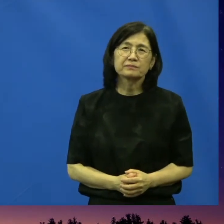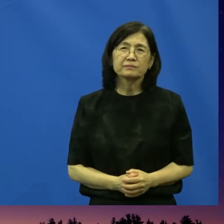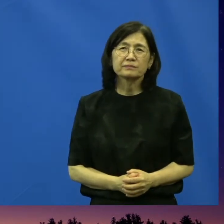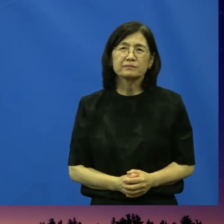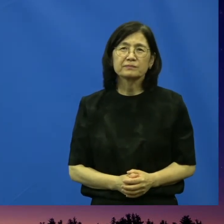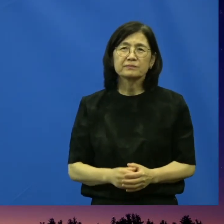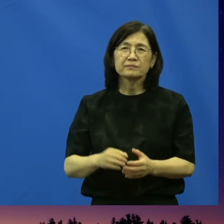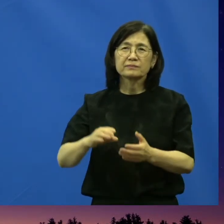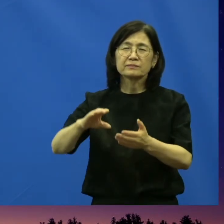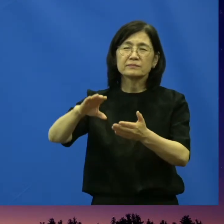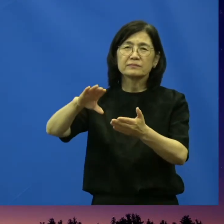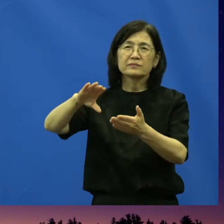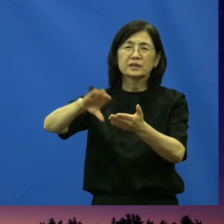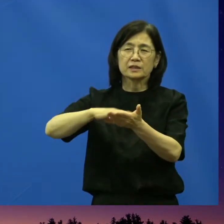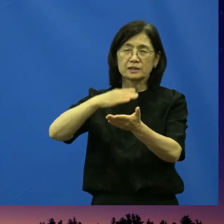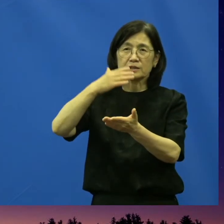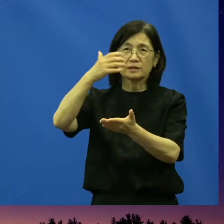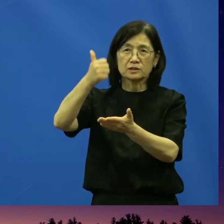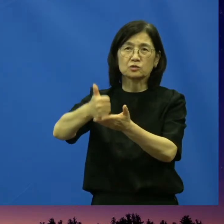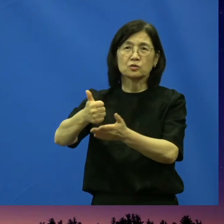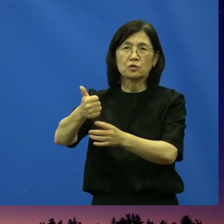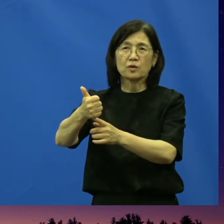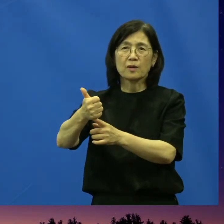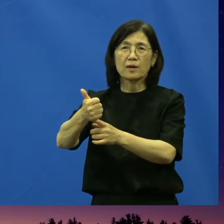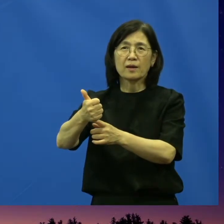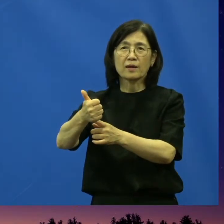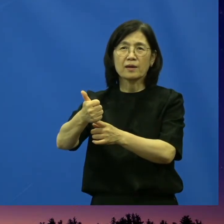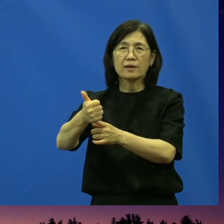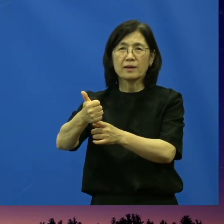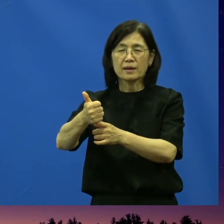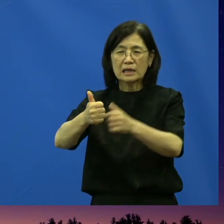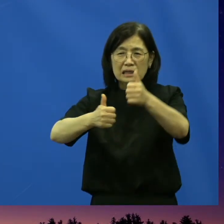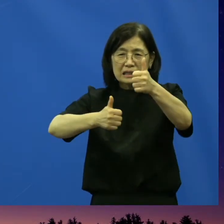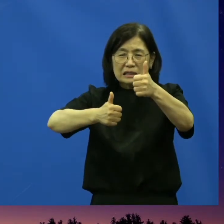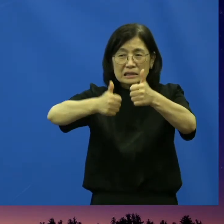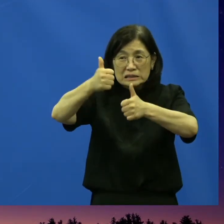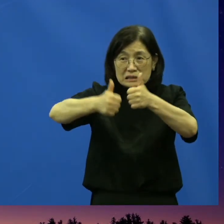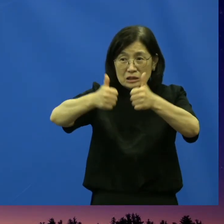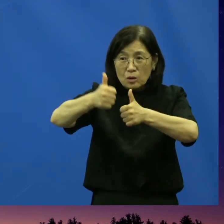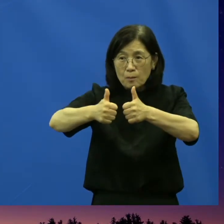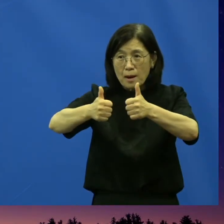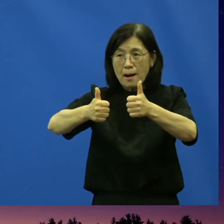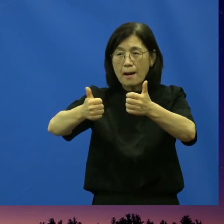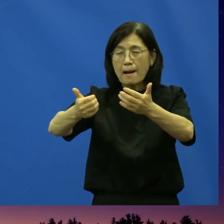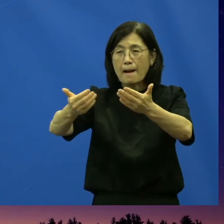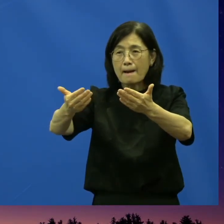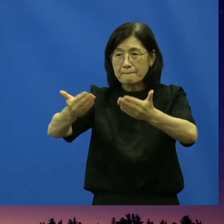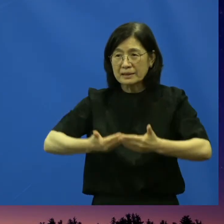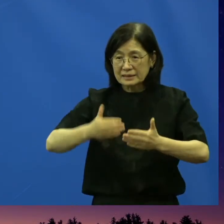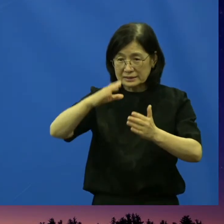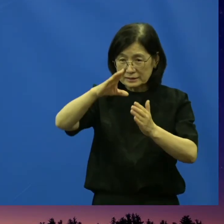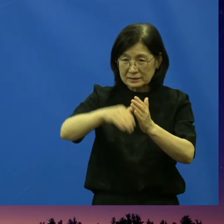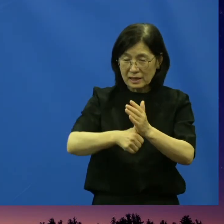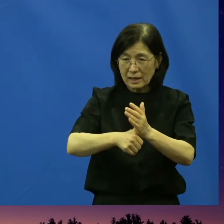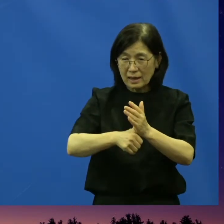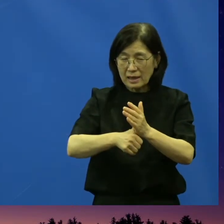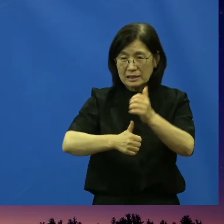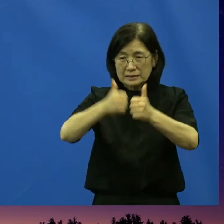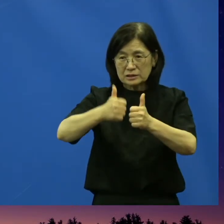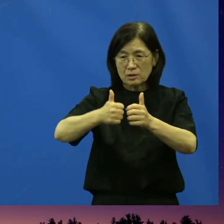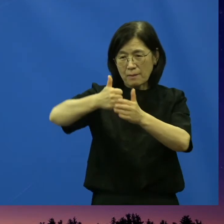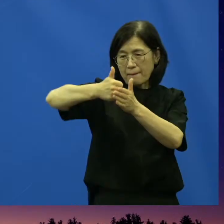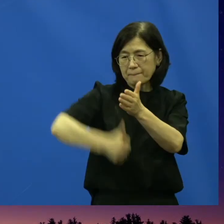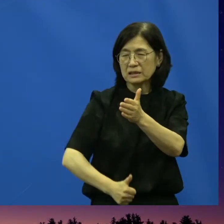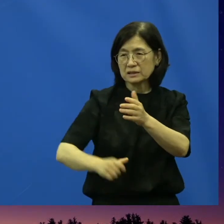그리스도가 시험을 받으셨기 때문에, 그리고 시험을 받으셨지만 시험 당에 빠지지 않으셨어요. 이기신